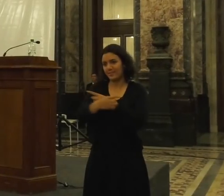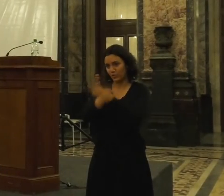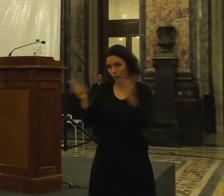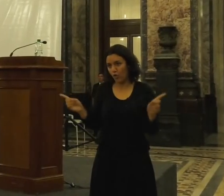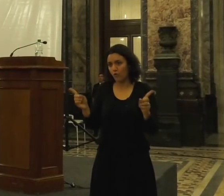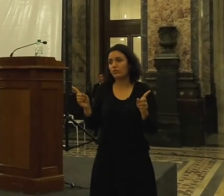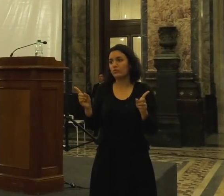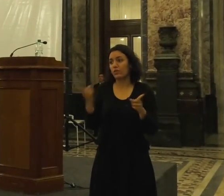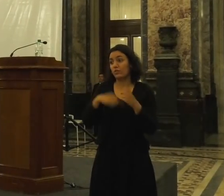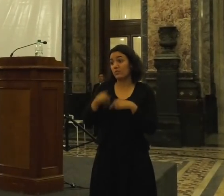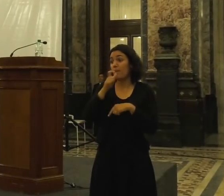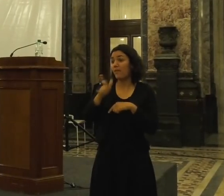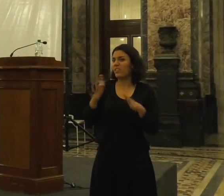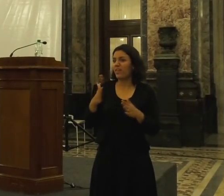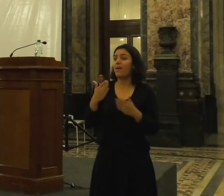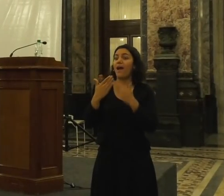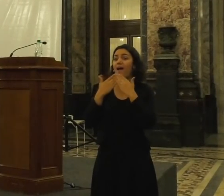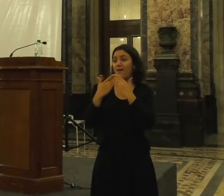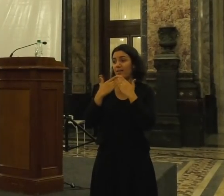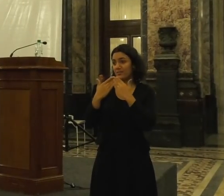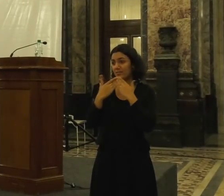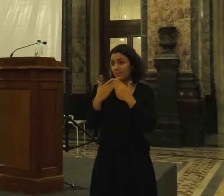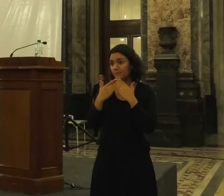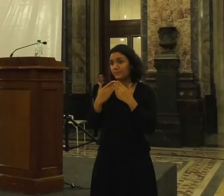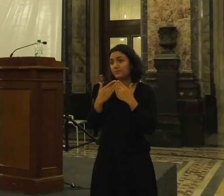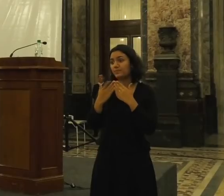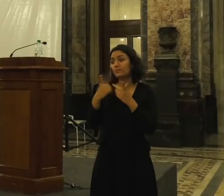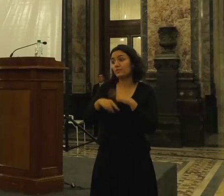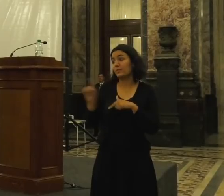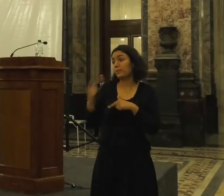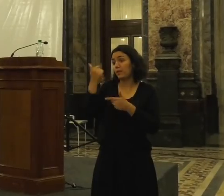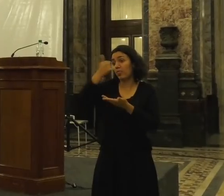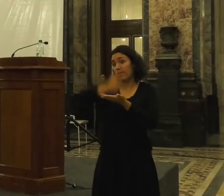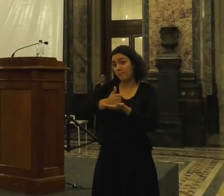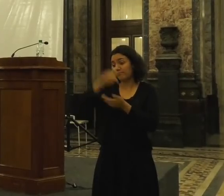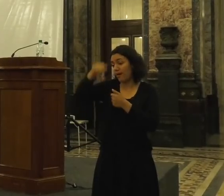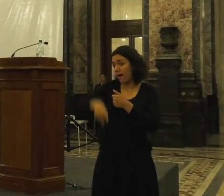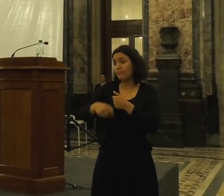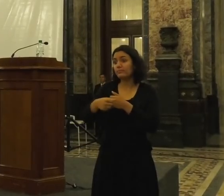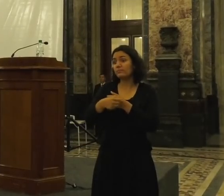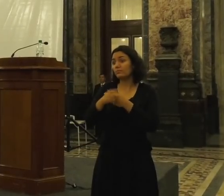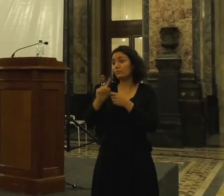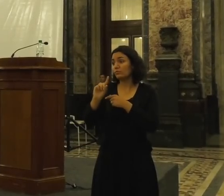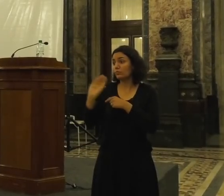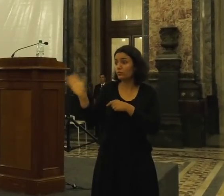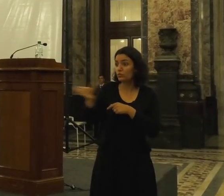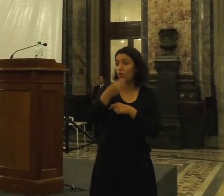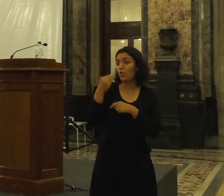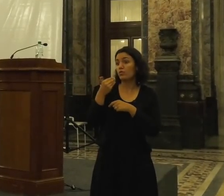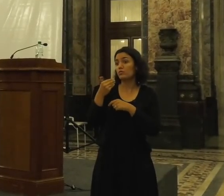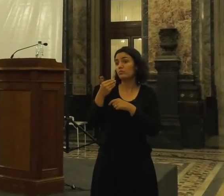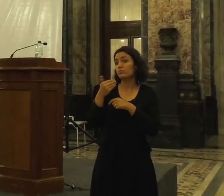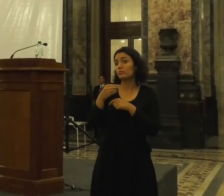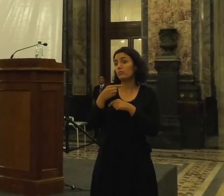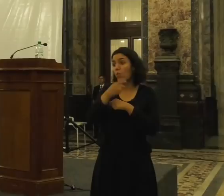palabras tienen que ver con esto, con agradecer. Primeramente la presencia de todos ustedes, que